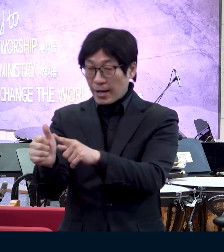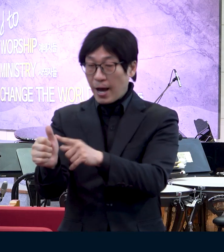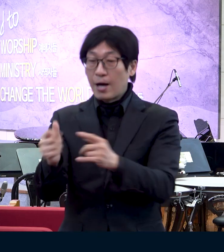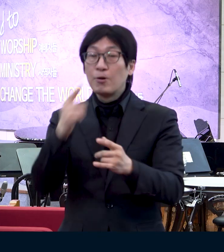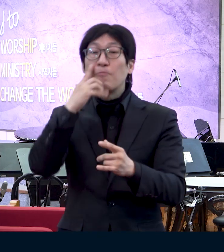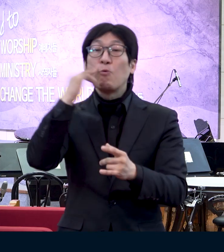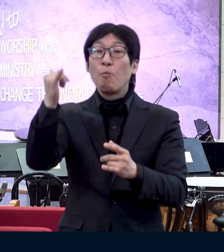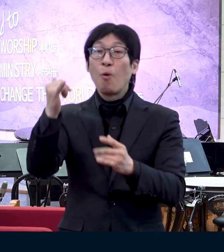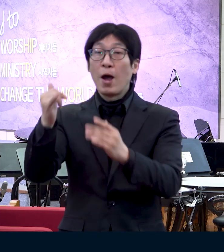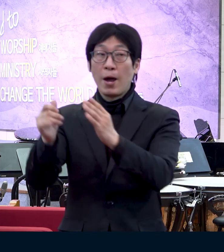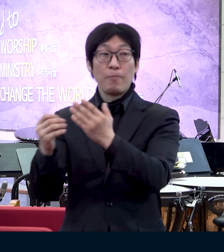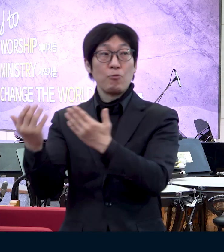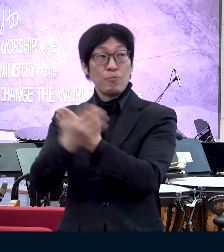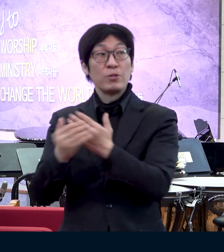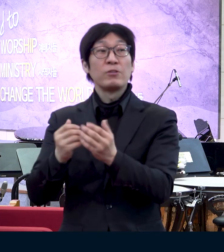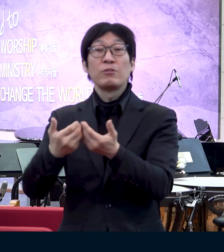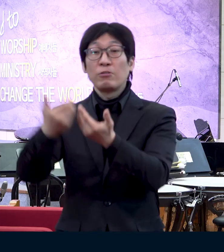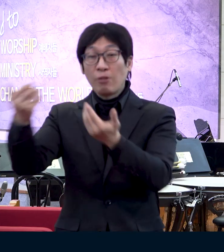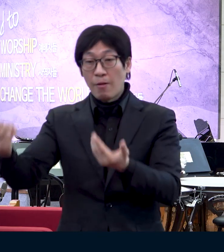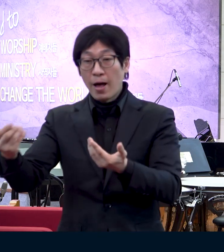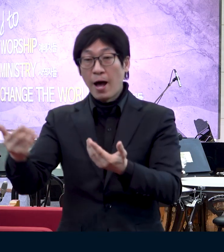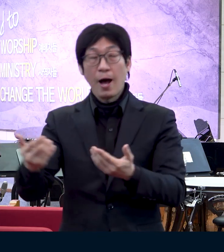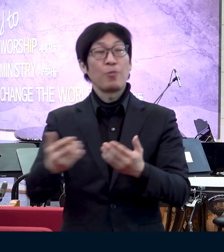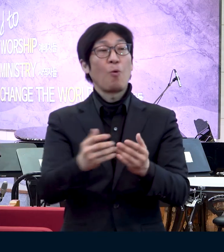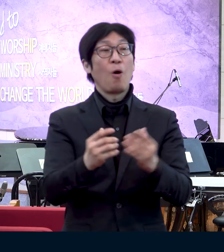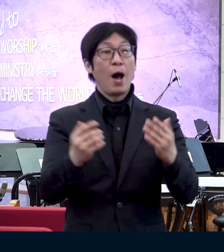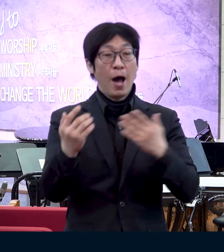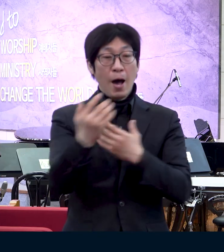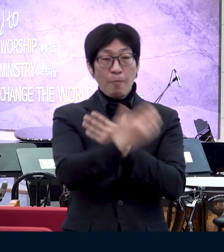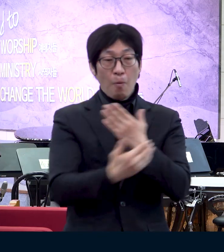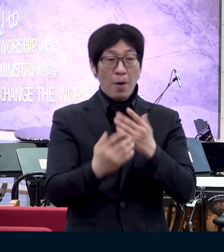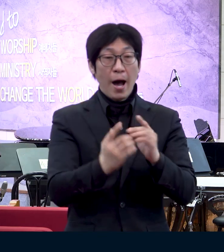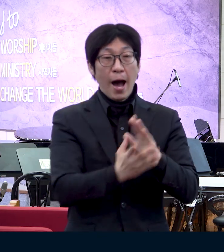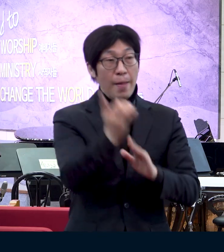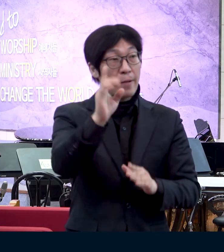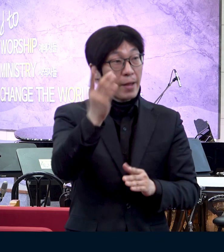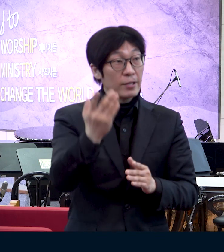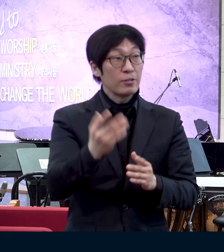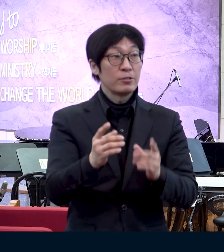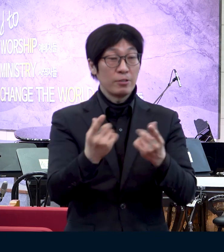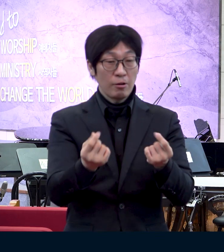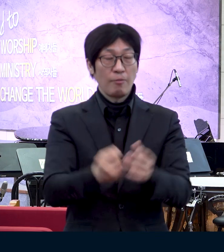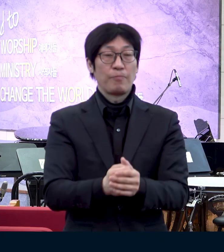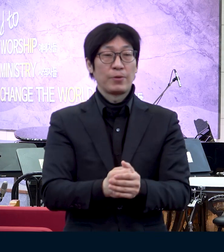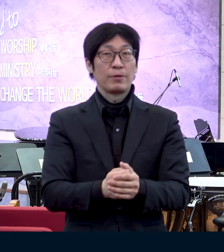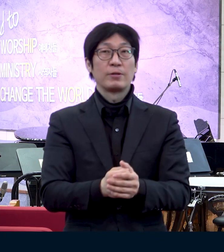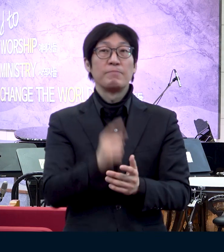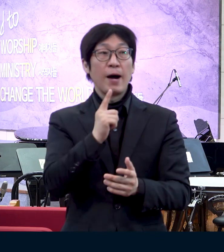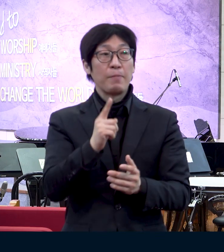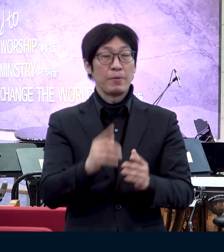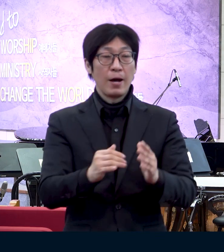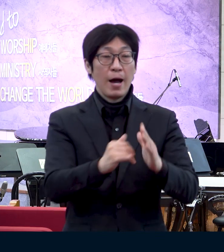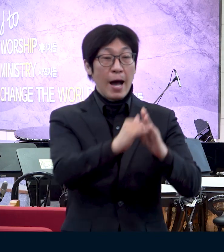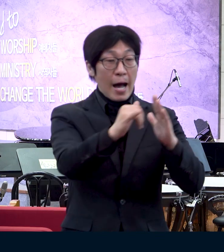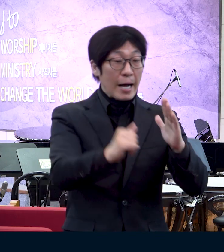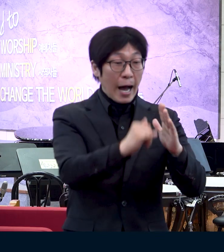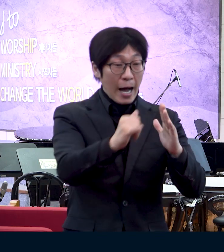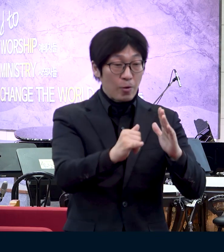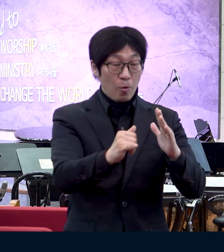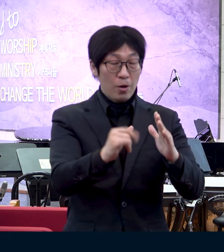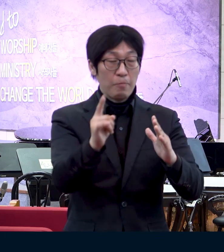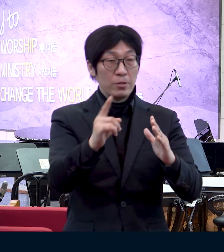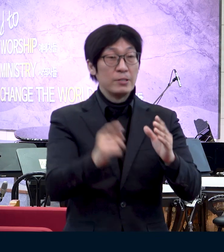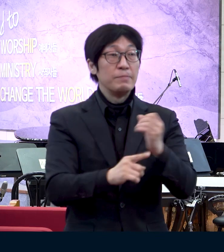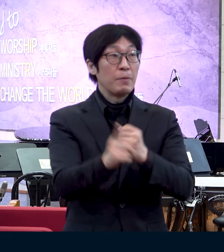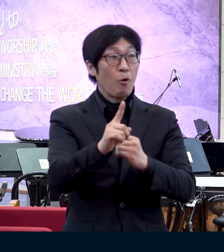한 몸이 될지를 하면서 마치 부모를 떠나는 것처럼 가족을 떠나는 것처럼 말하지만 그거는요 세포 분열과